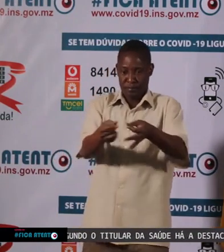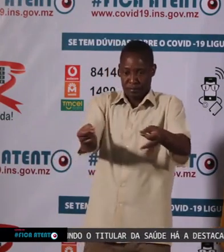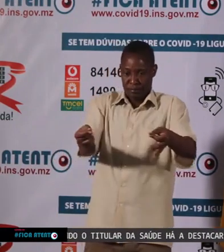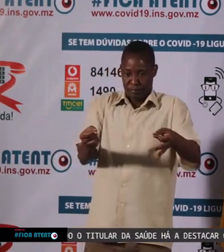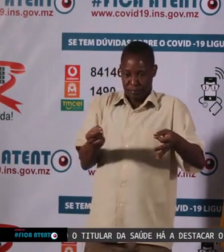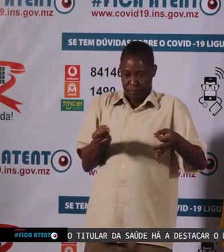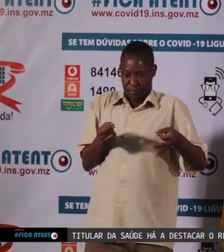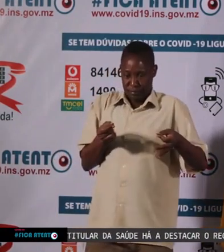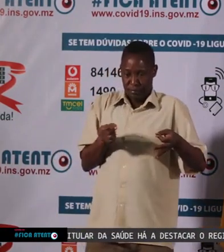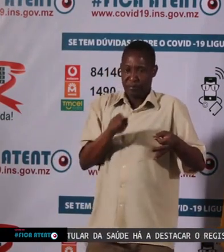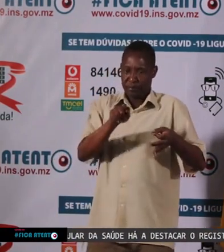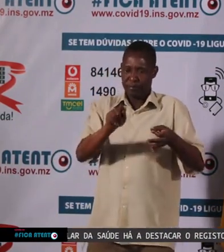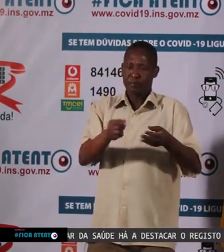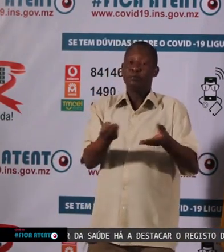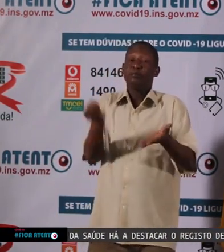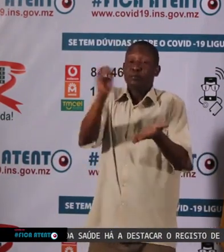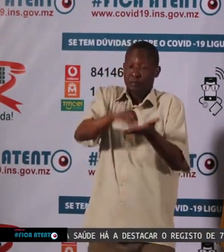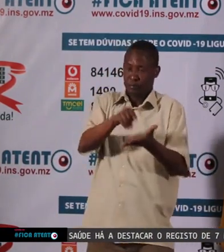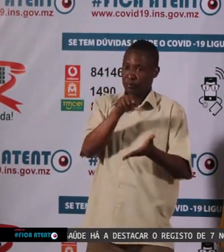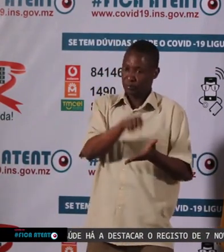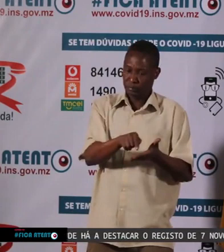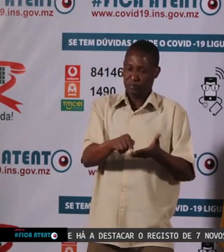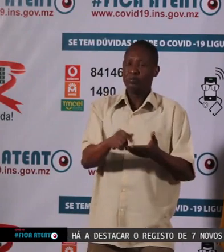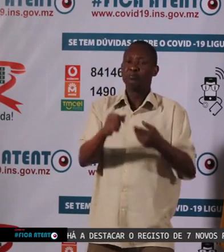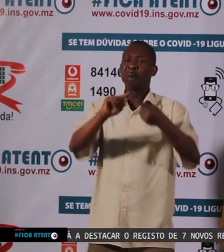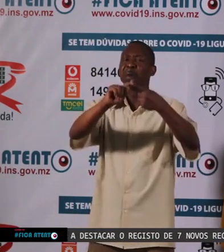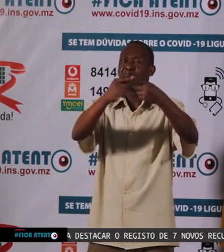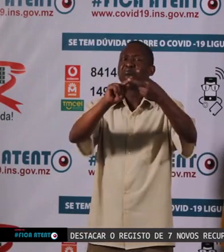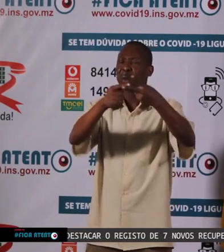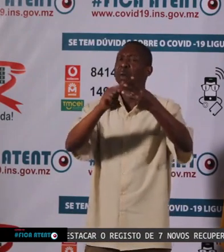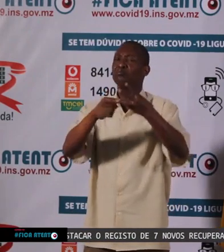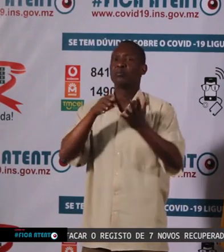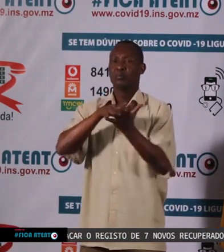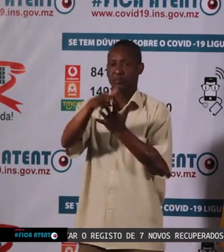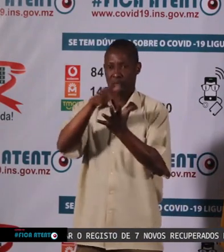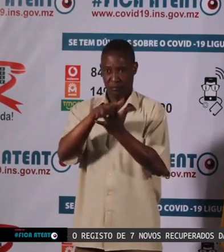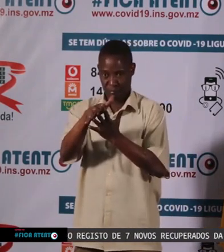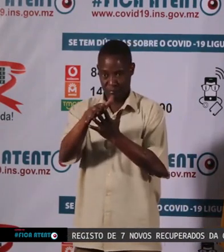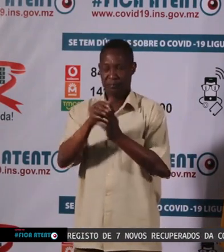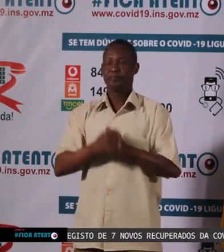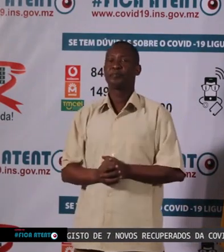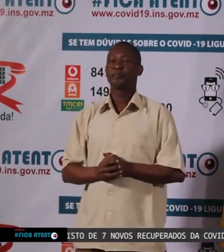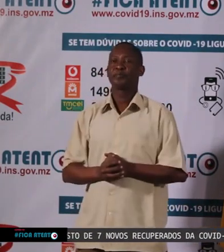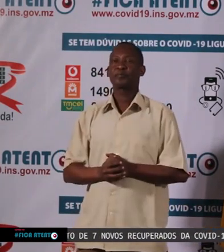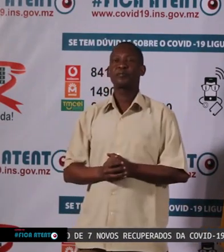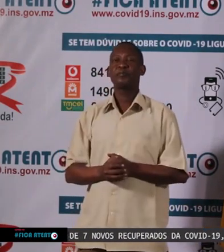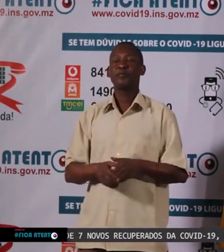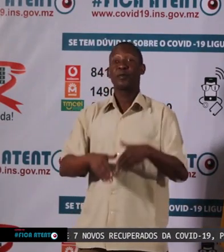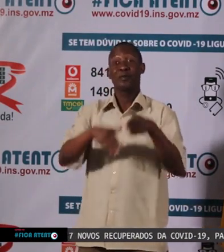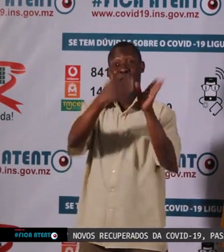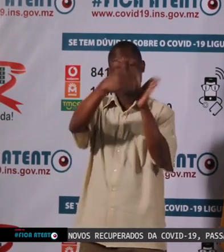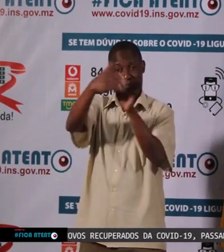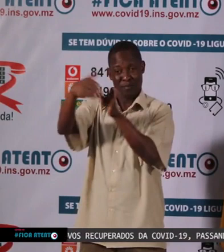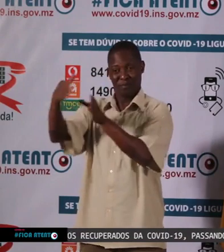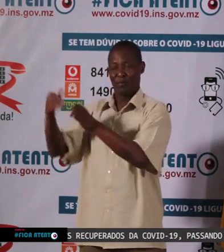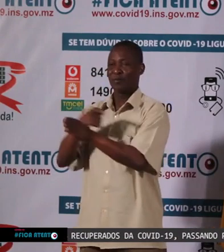e, para alguns aspectos, possamos destacar as pessoas que não têm